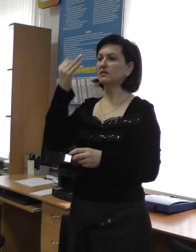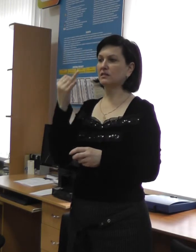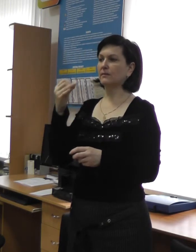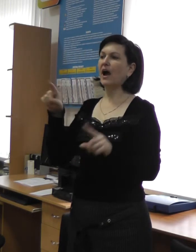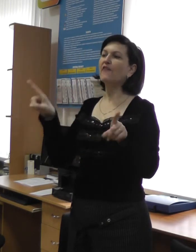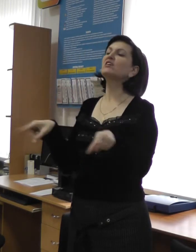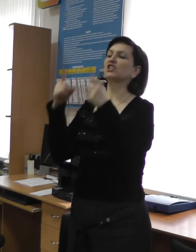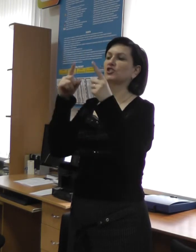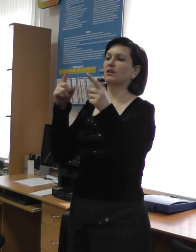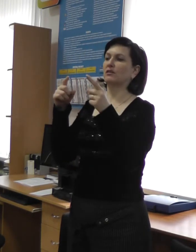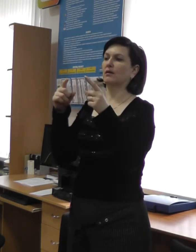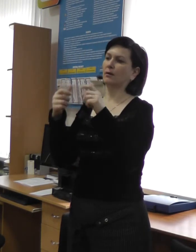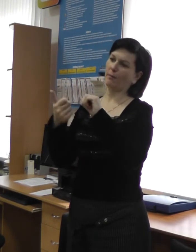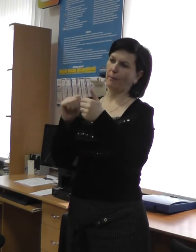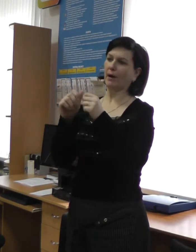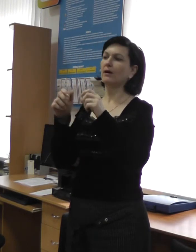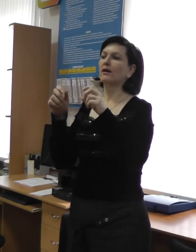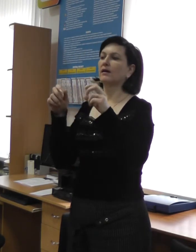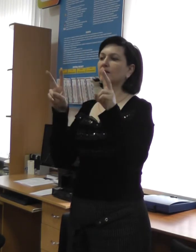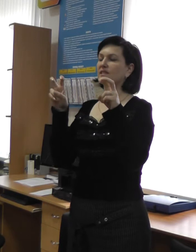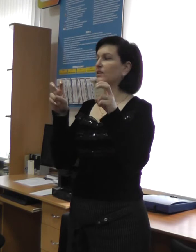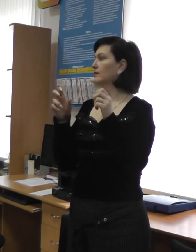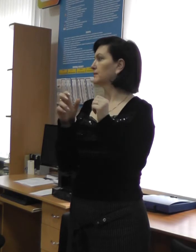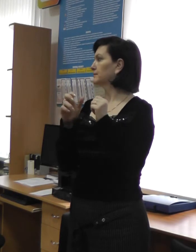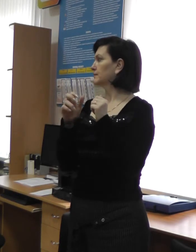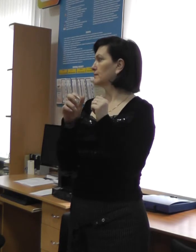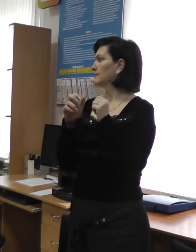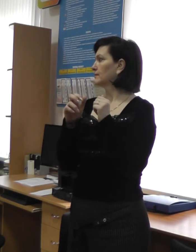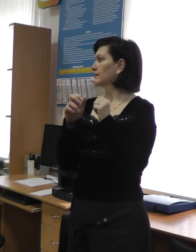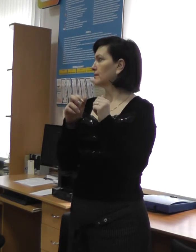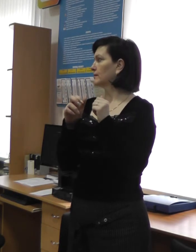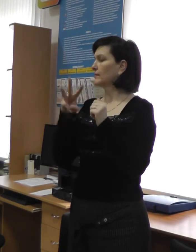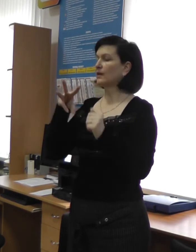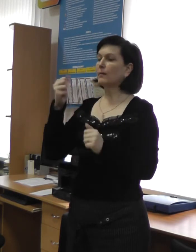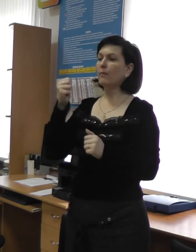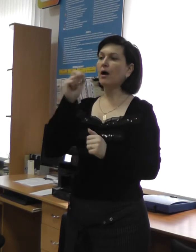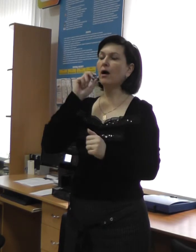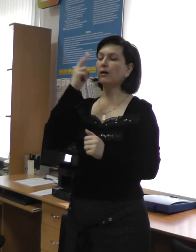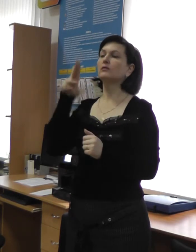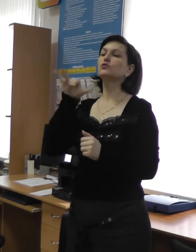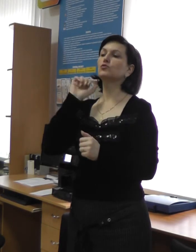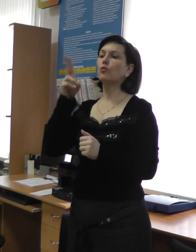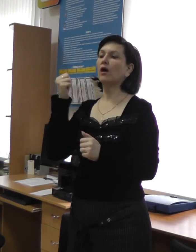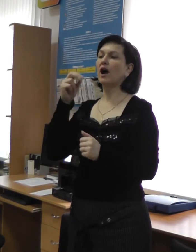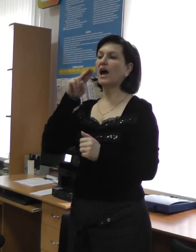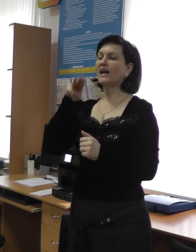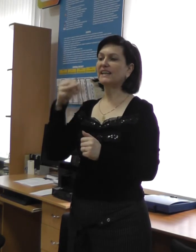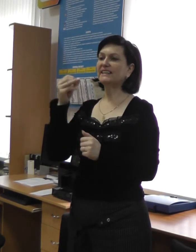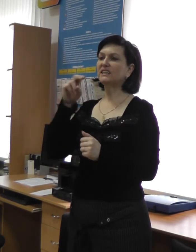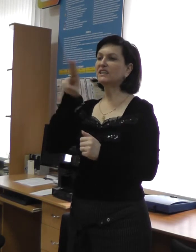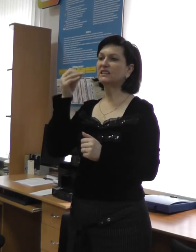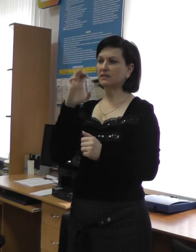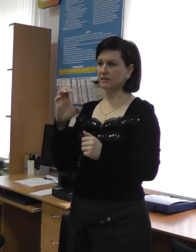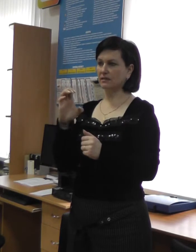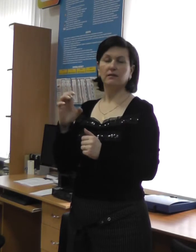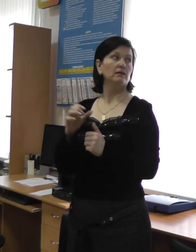Его организатором и первым председателем, как ему уже было сказано, стал Николай Мацукатидис. Общество поставило перед